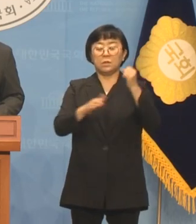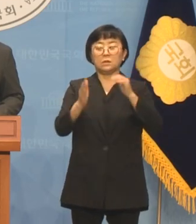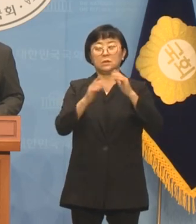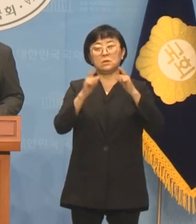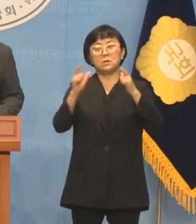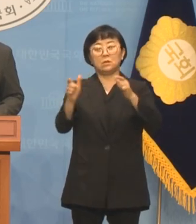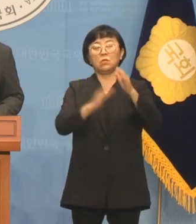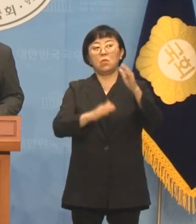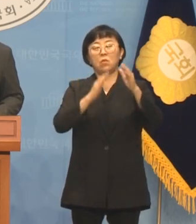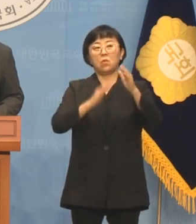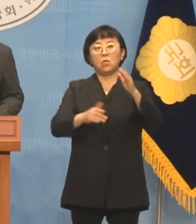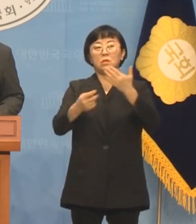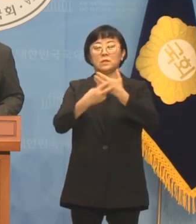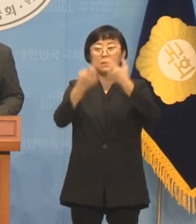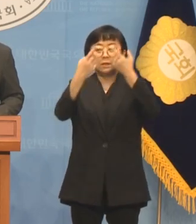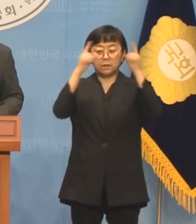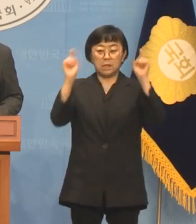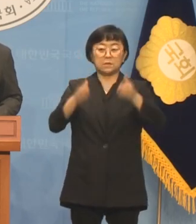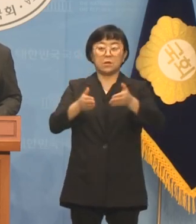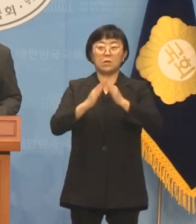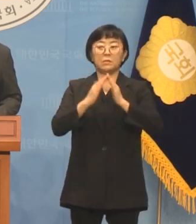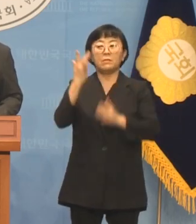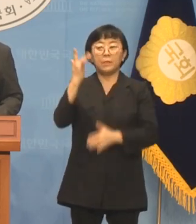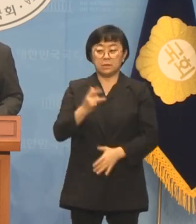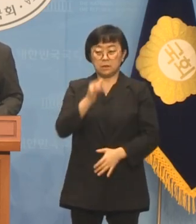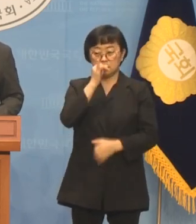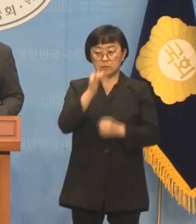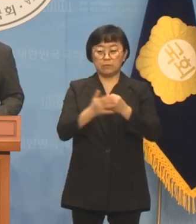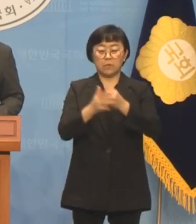의대의 설립이 정부 발표에는 빠져 있습니다.